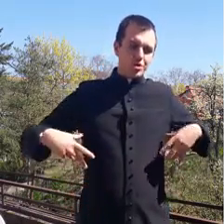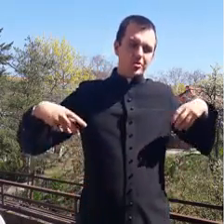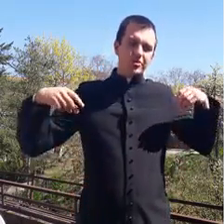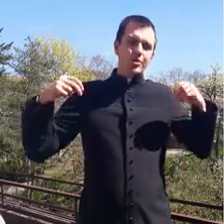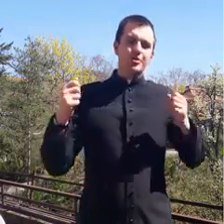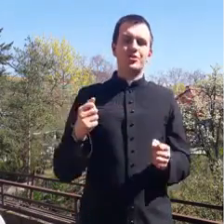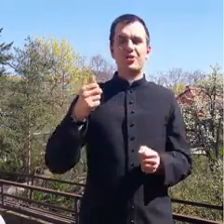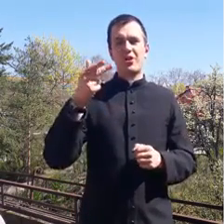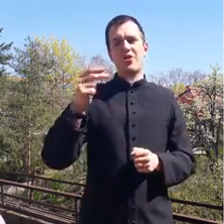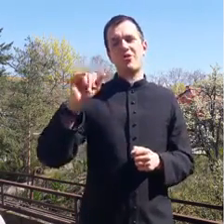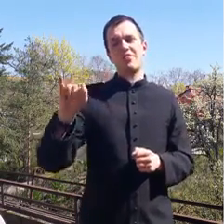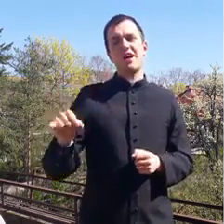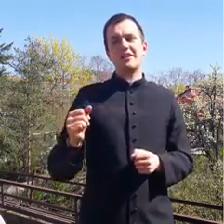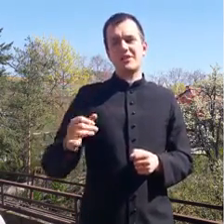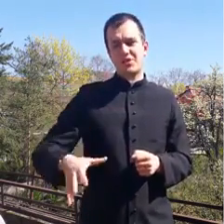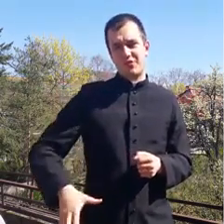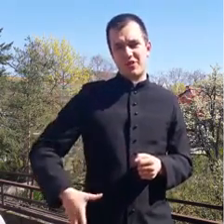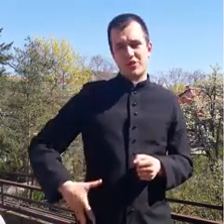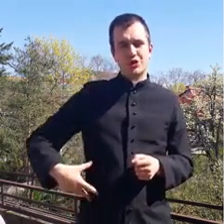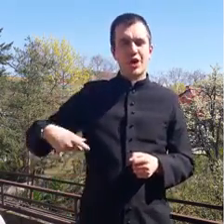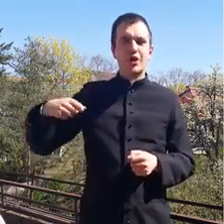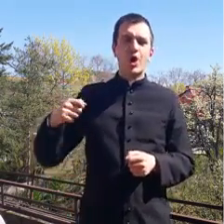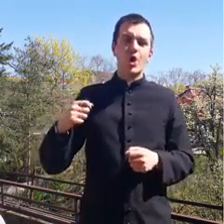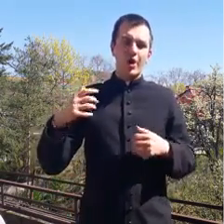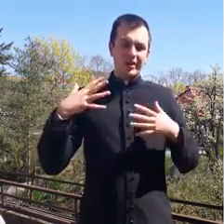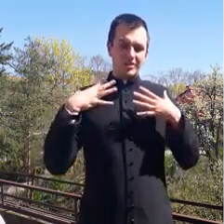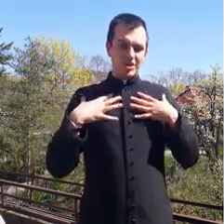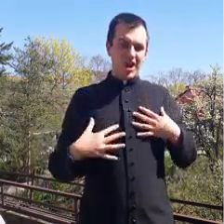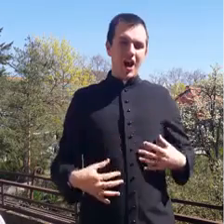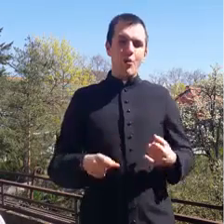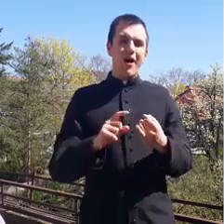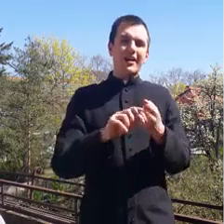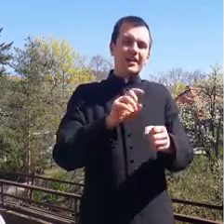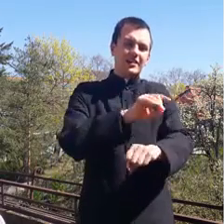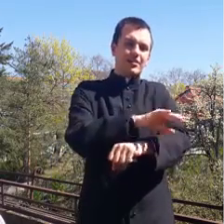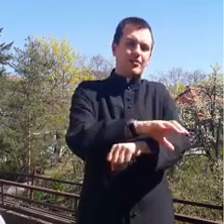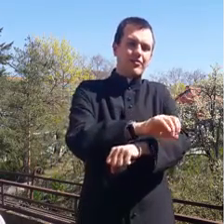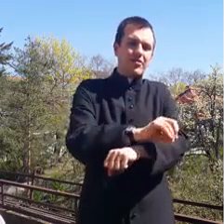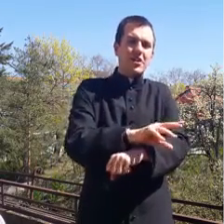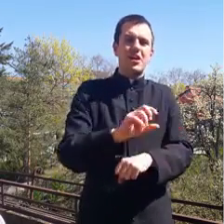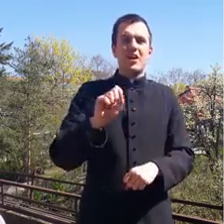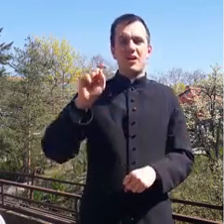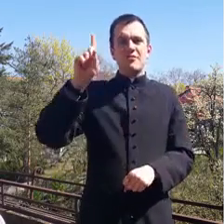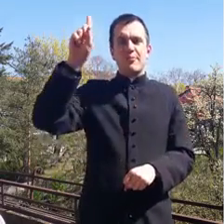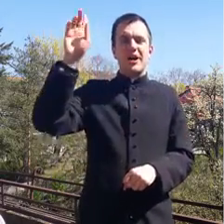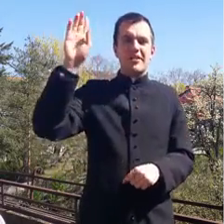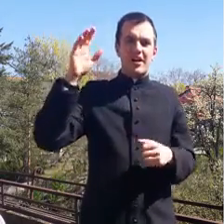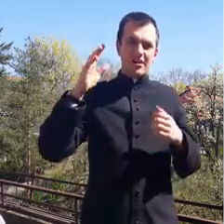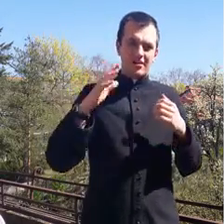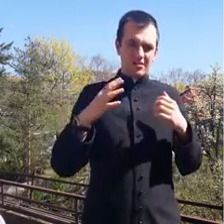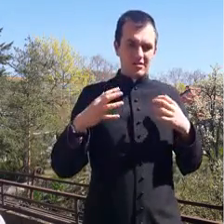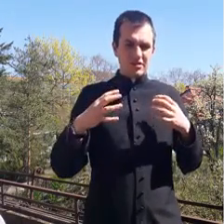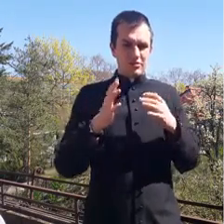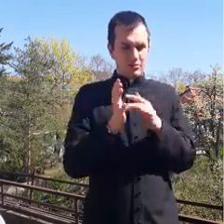uroczystość najświętszego ciała i krwi pana jezusa